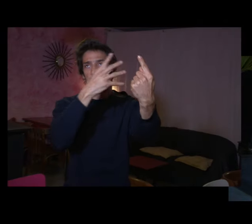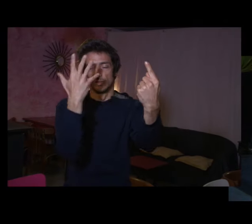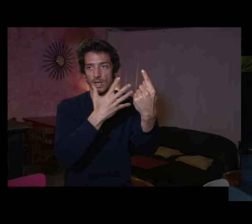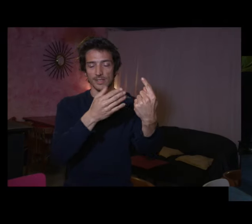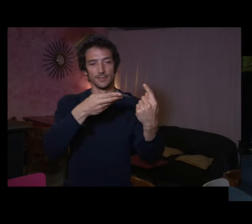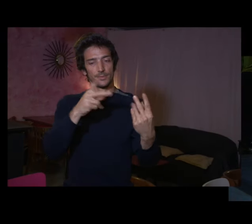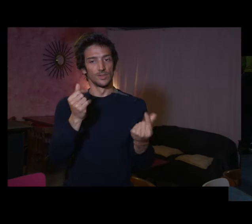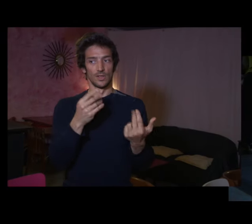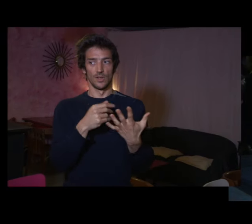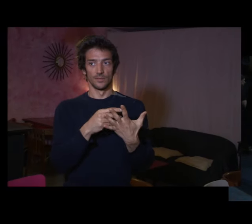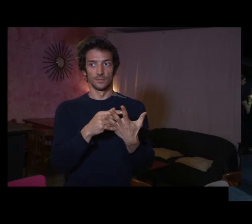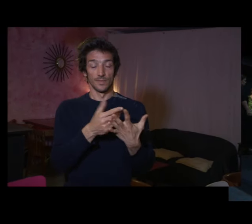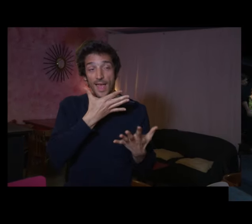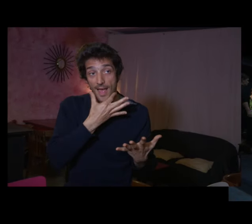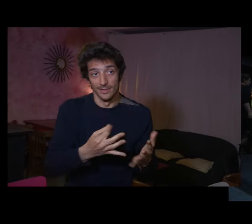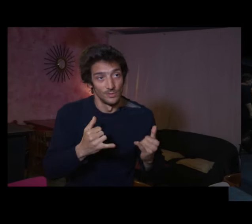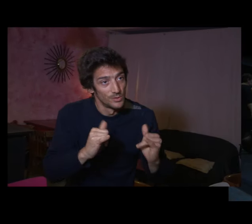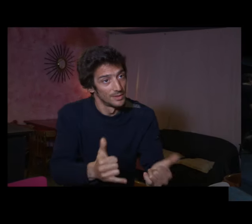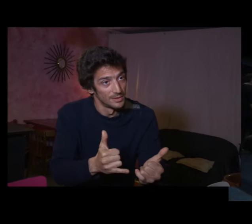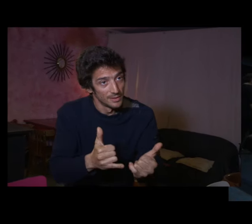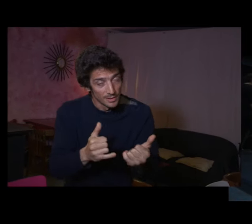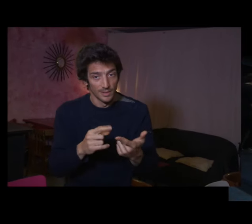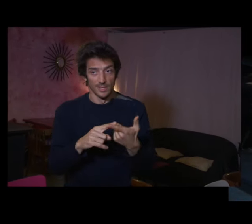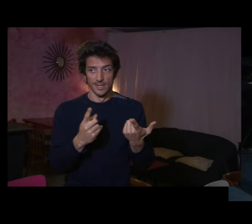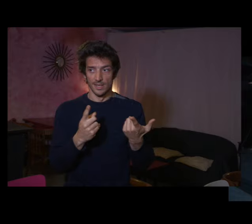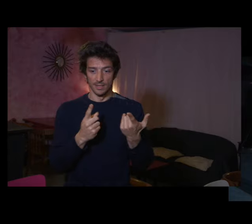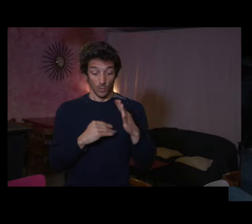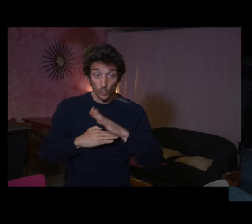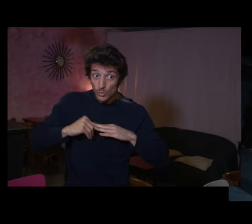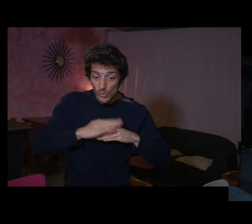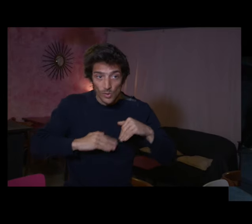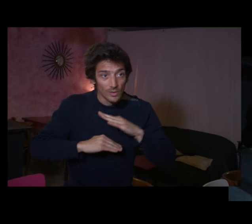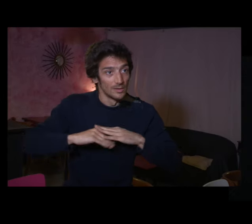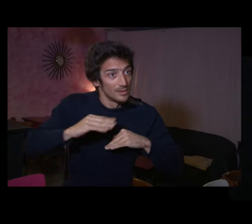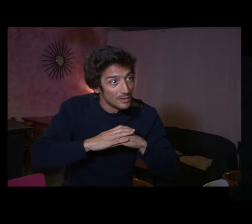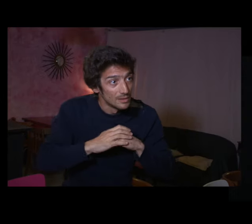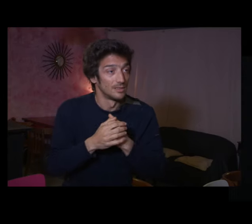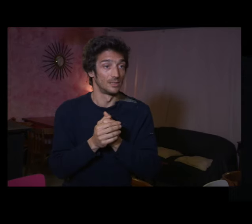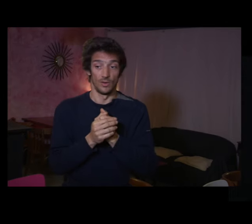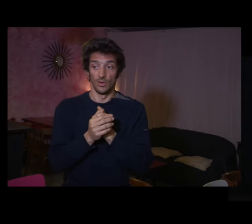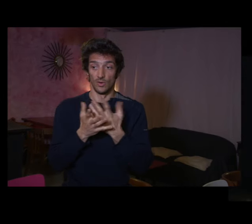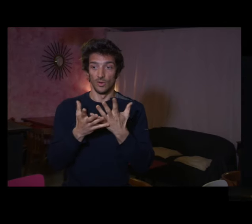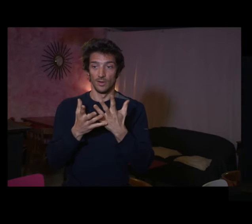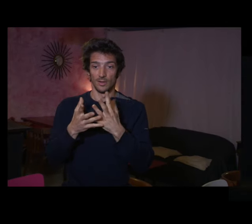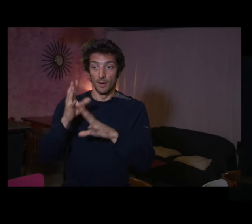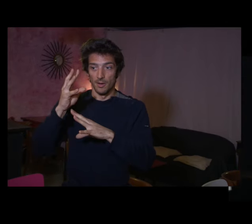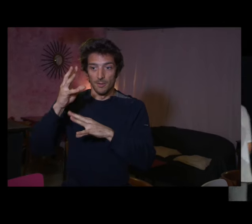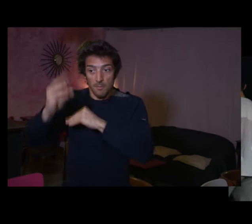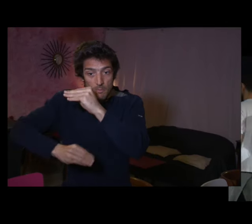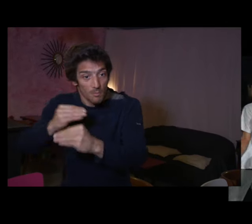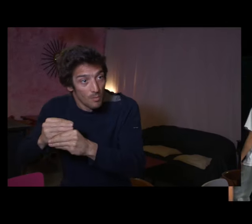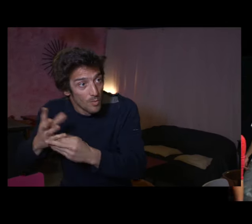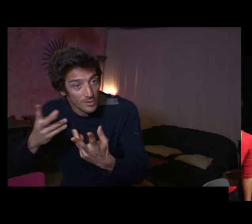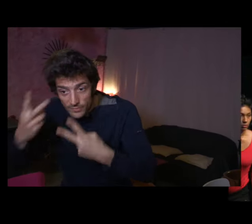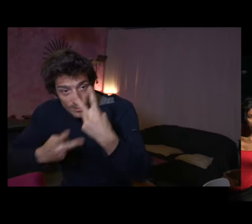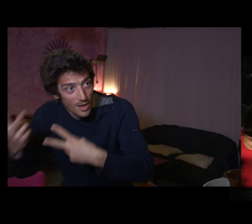En gros, on va dire que l'objectif principal, c'est d'être à l'aise dans le jeu et de se construire au niveau du rôle. Il